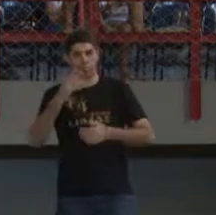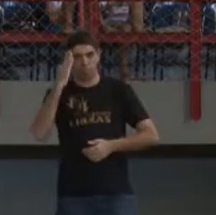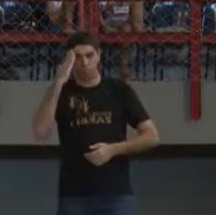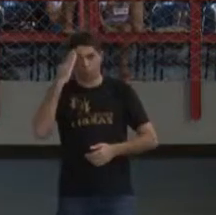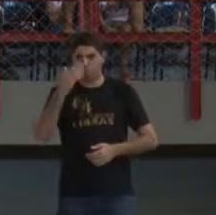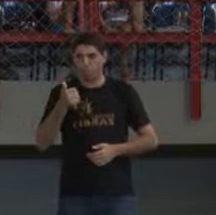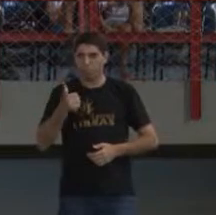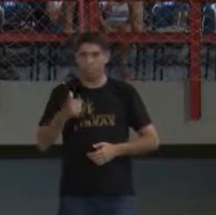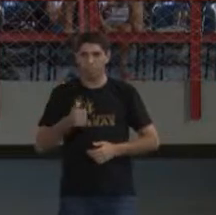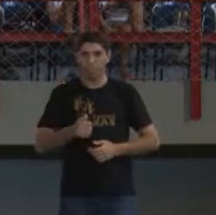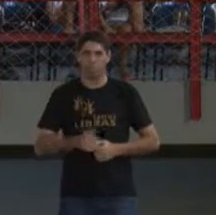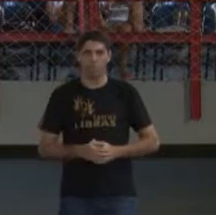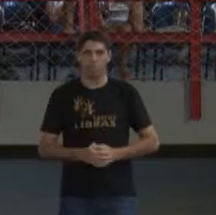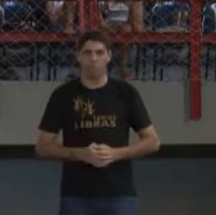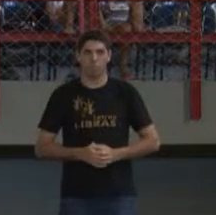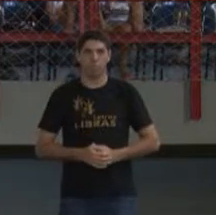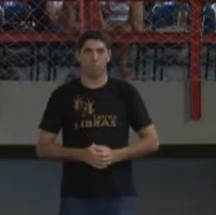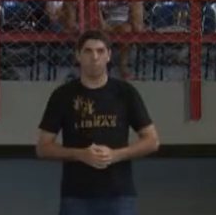filé?